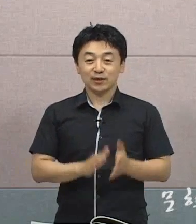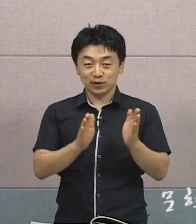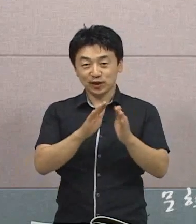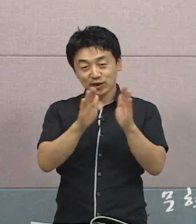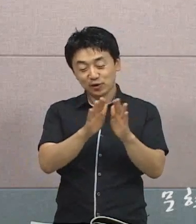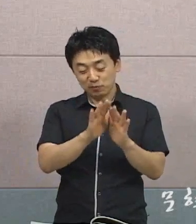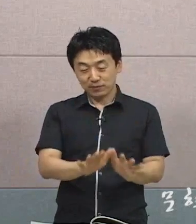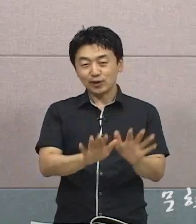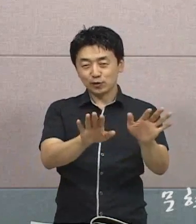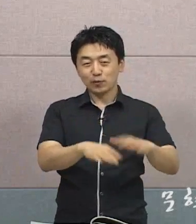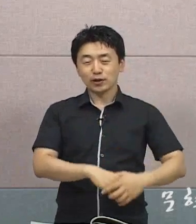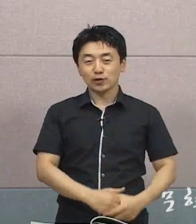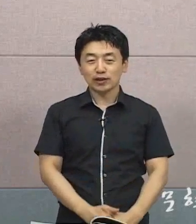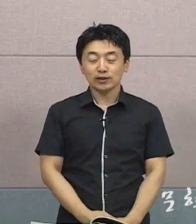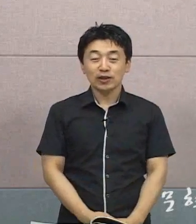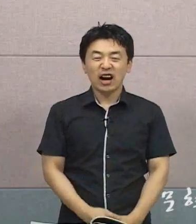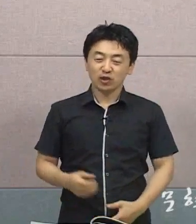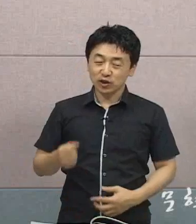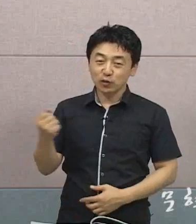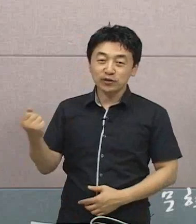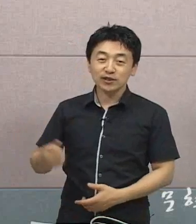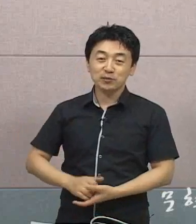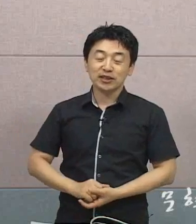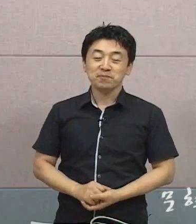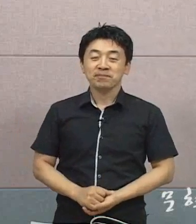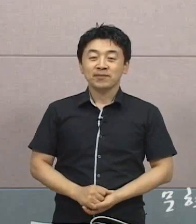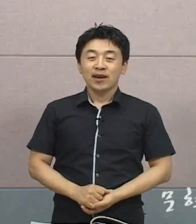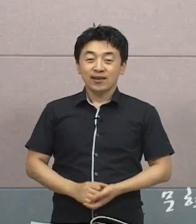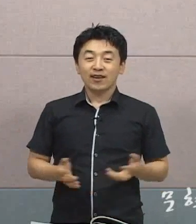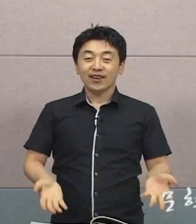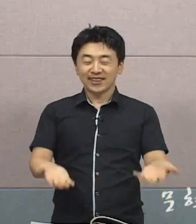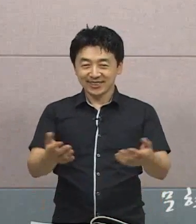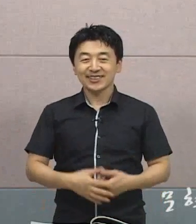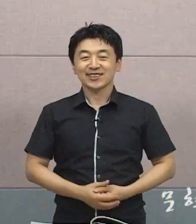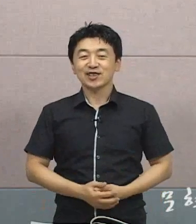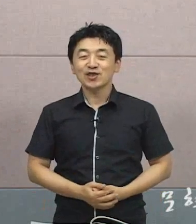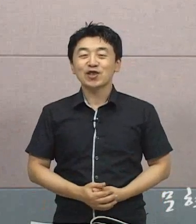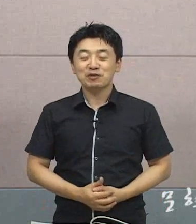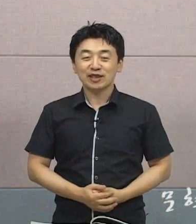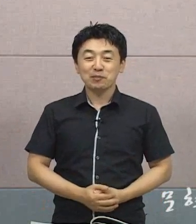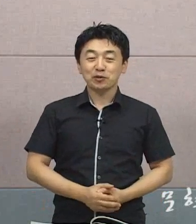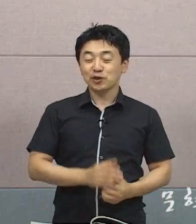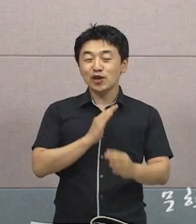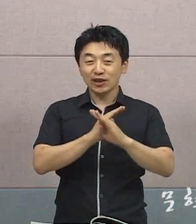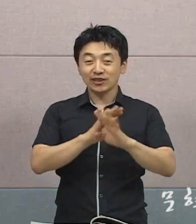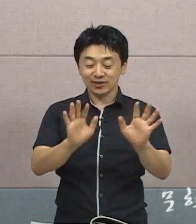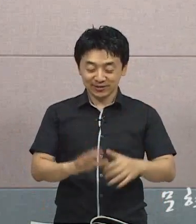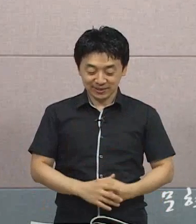약간 그냥 이렇게 좀 하시고 넘어가셔도 되지. 저는 이거 꼭 쓰겠습니다. 그냥 쓰셔도 됩니다. 네, 뭐 틀린 건 아니라서요. 네,